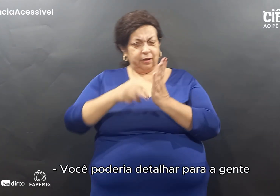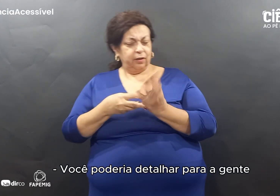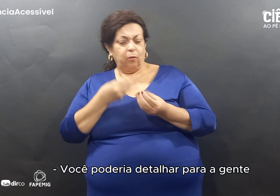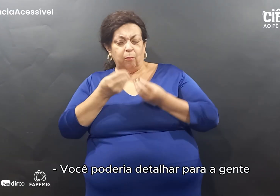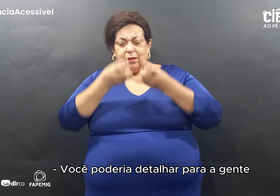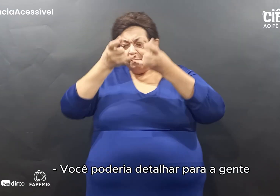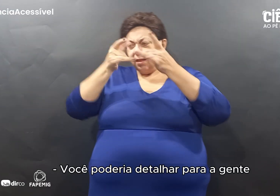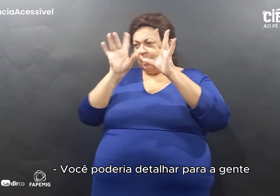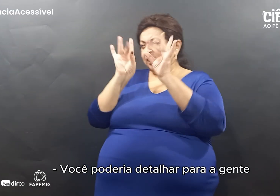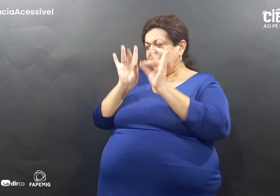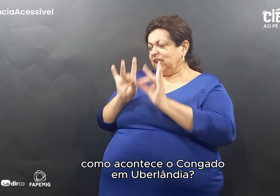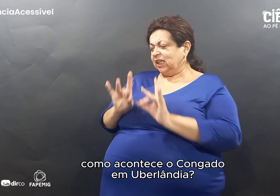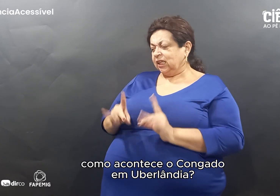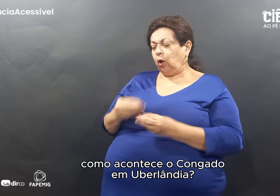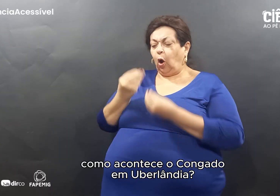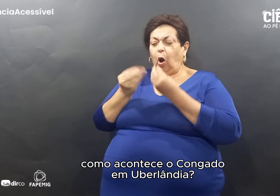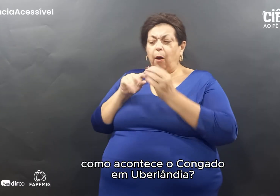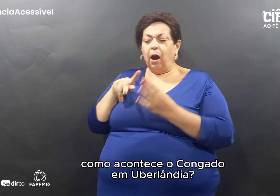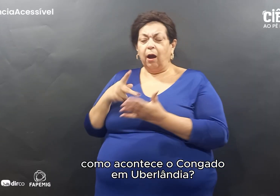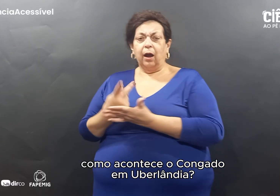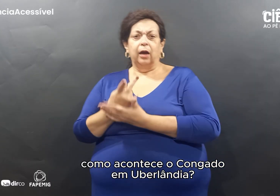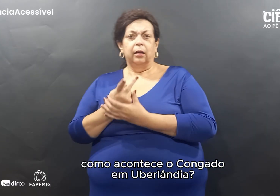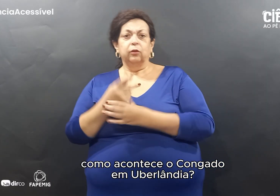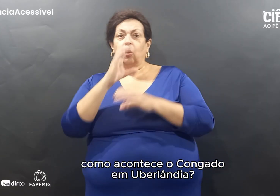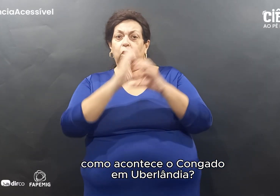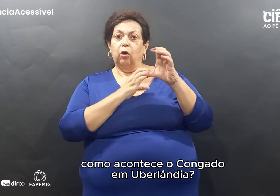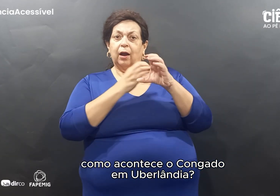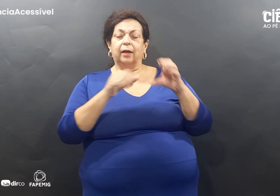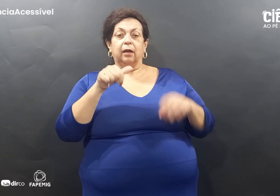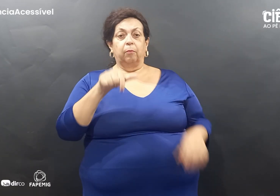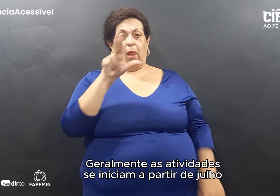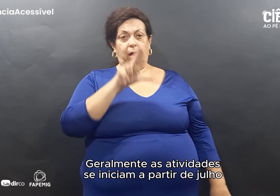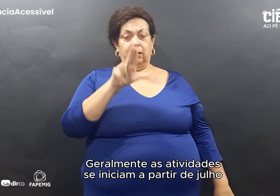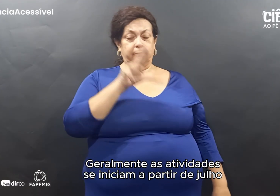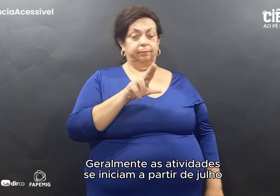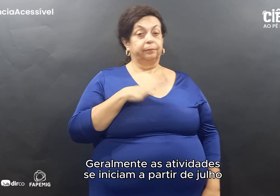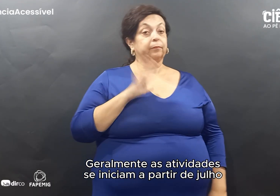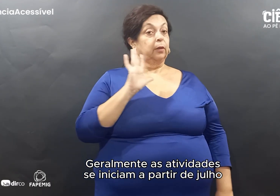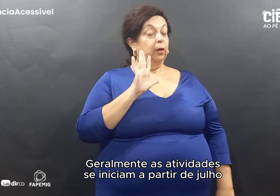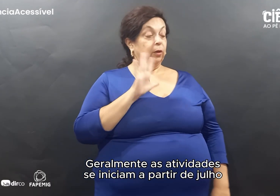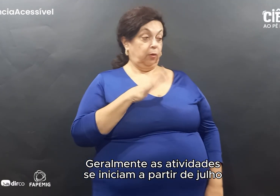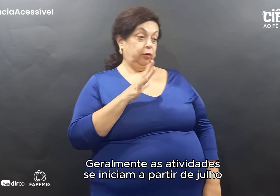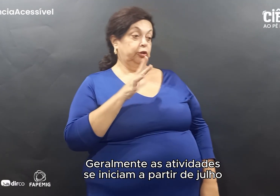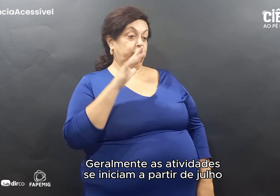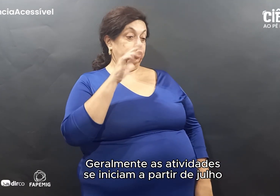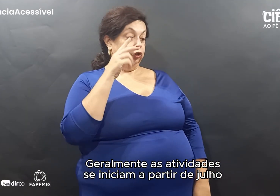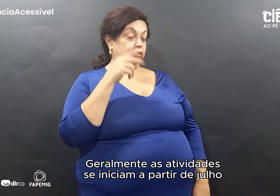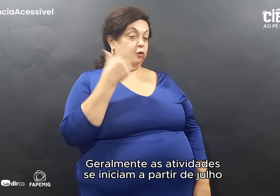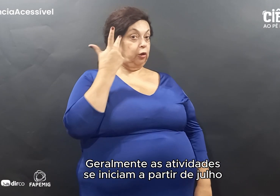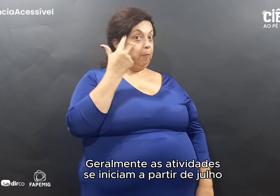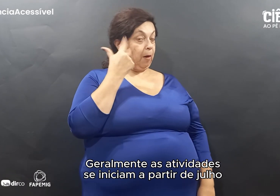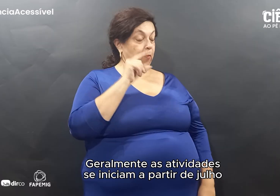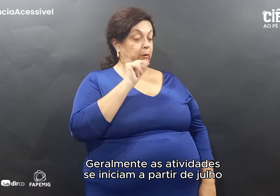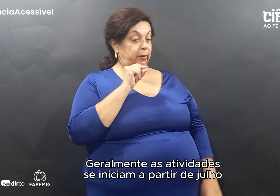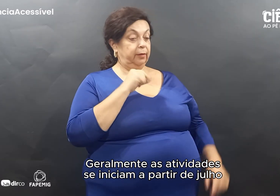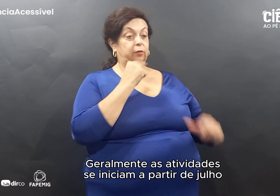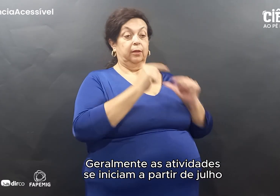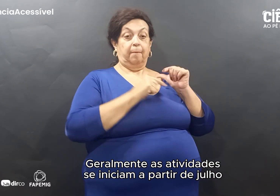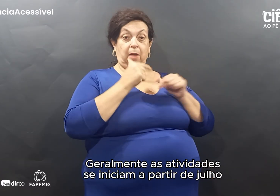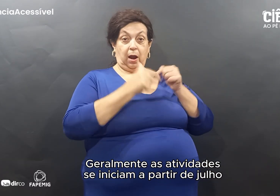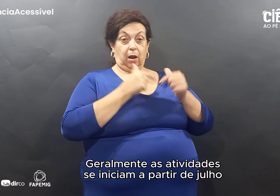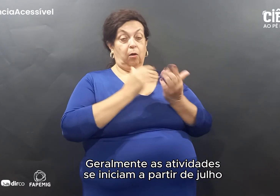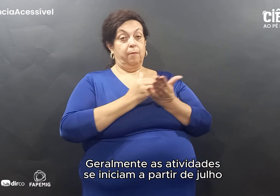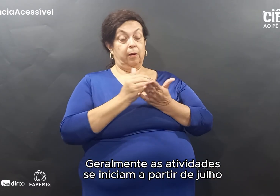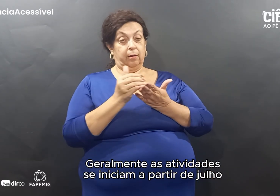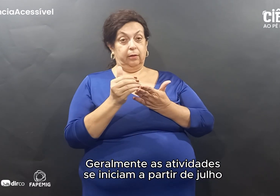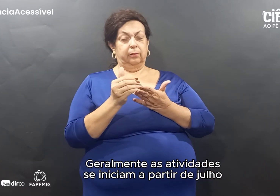Você poderia detalhar para a gente como acontece o Congado em Uberlândia? Geralmente, as atividades elas se